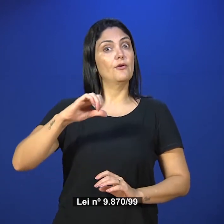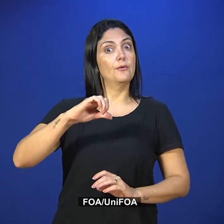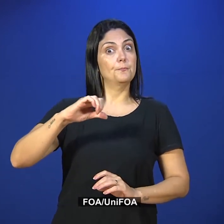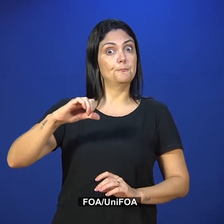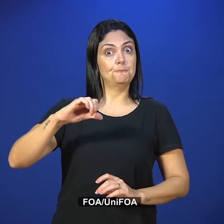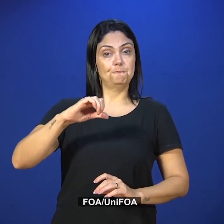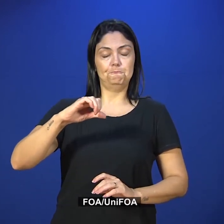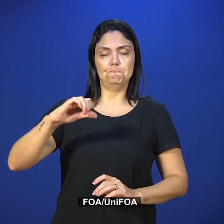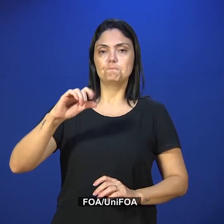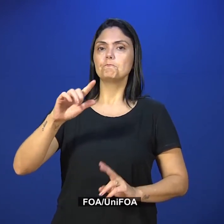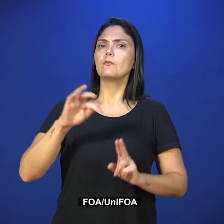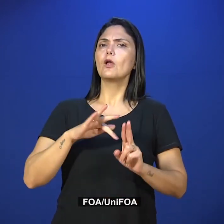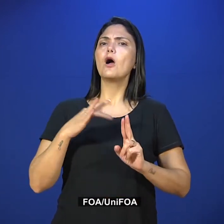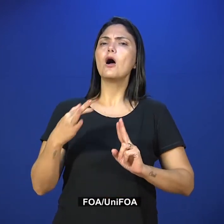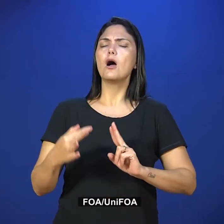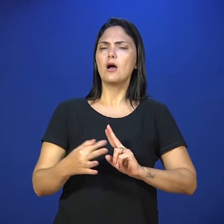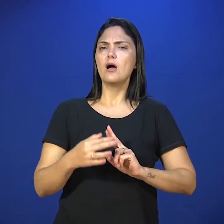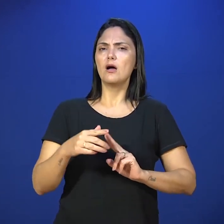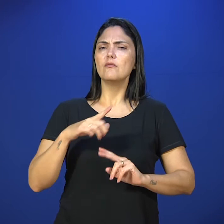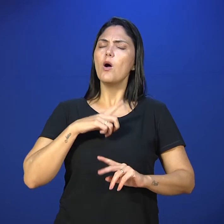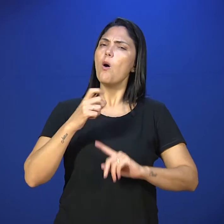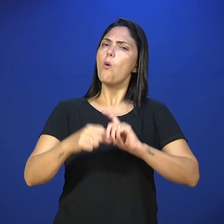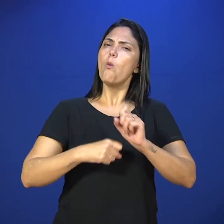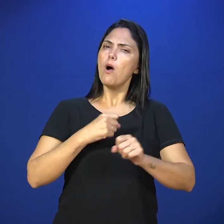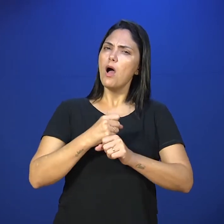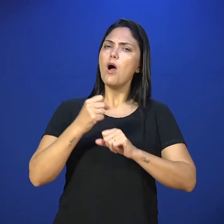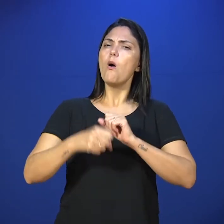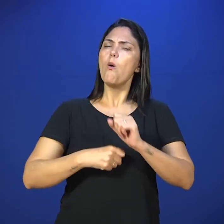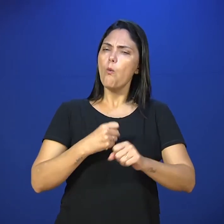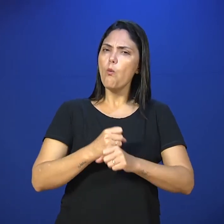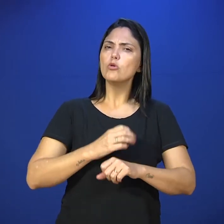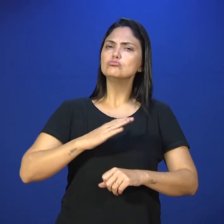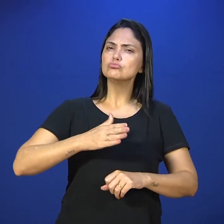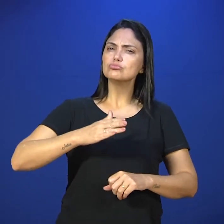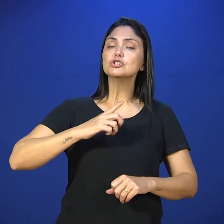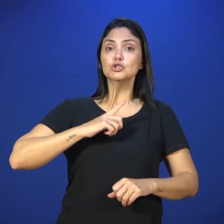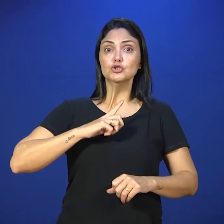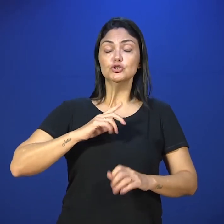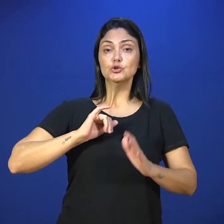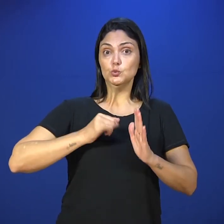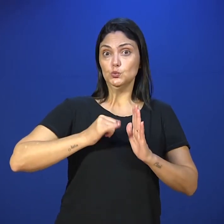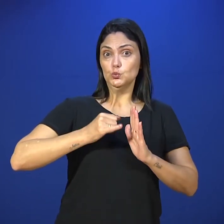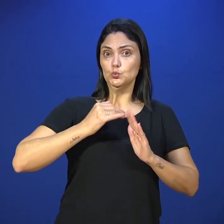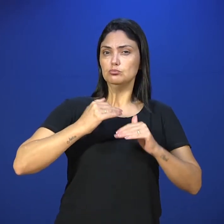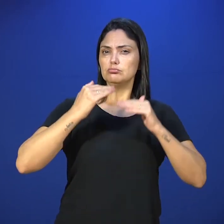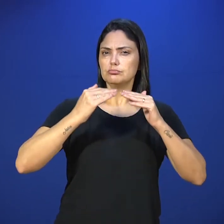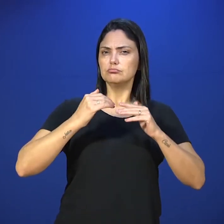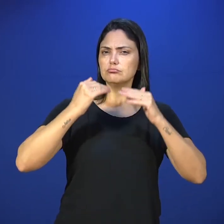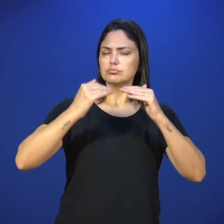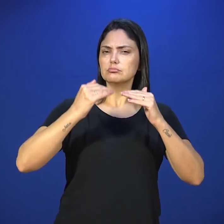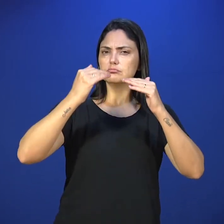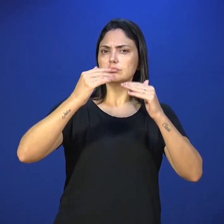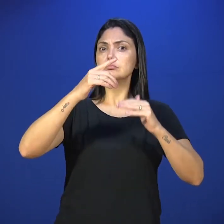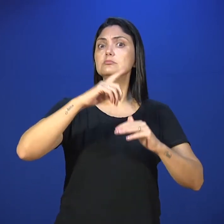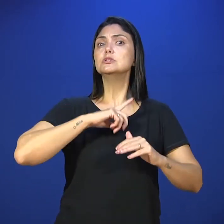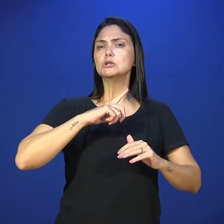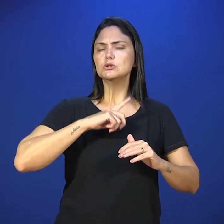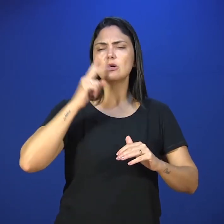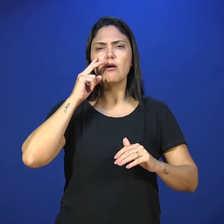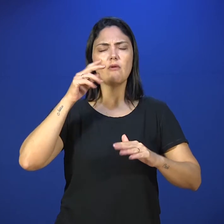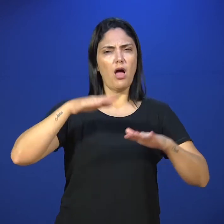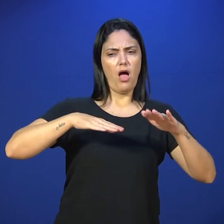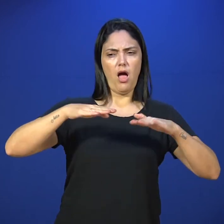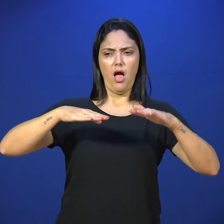9.870/99, a FOA-Unifoa efetuará anualmente o reajuste do valor das mensalidades, podendo considerar os índices de preços